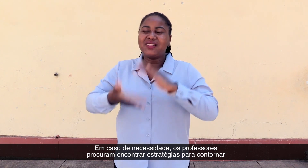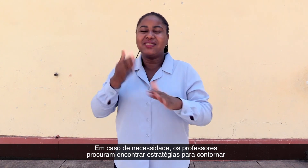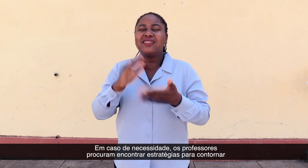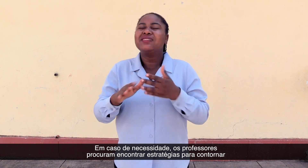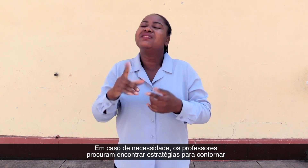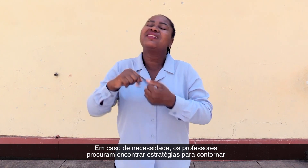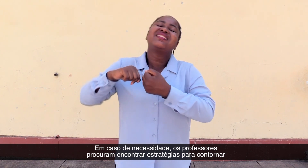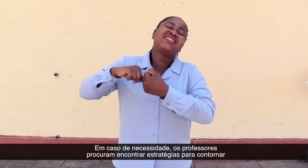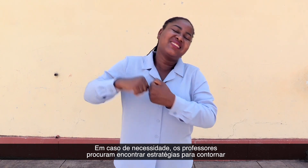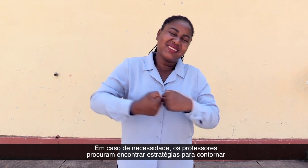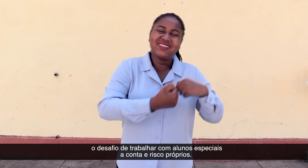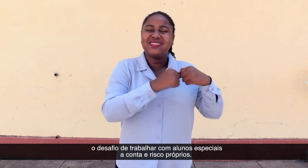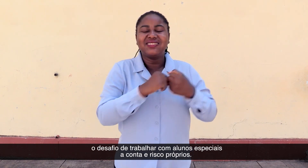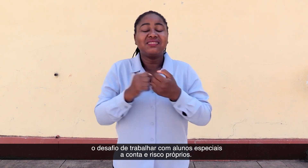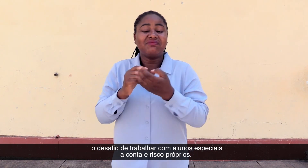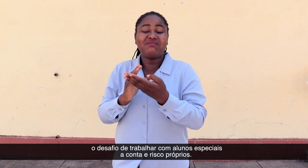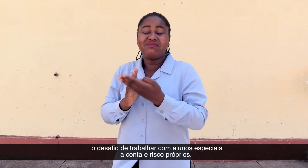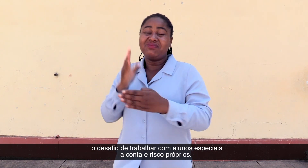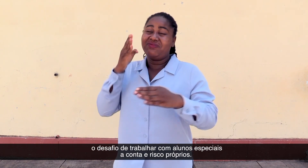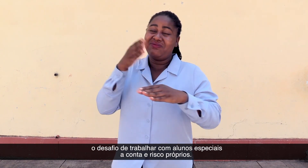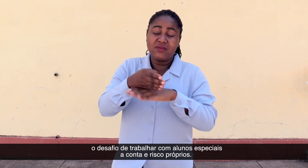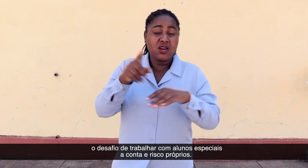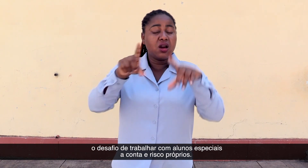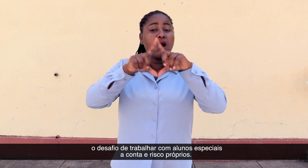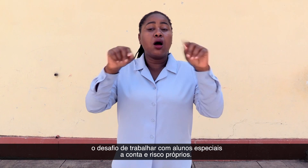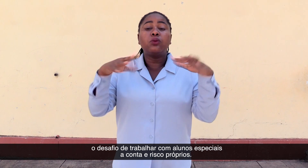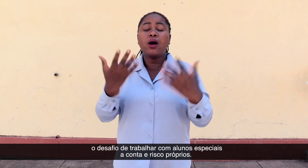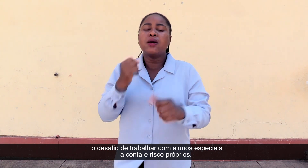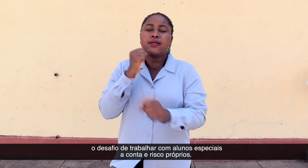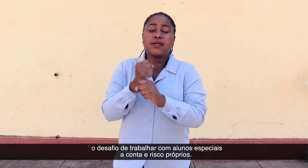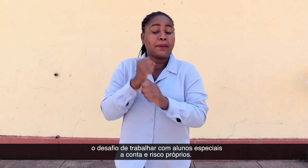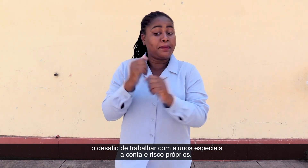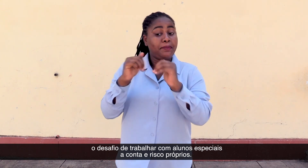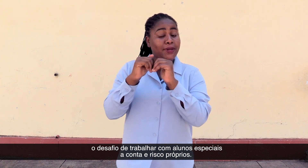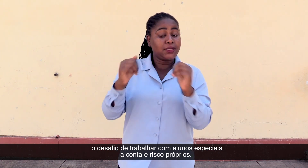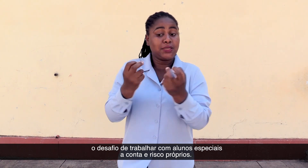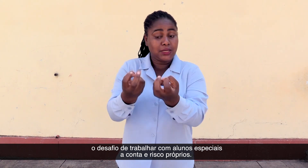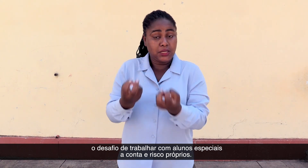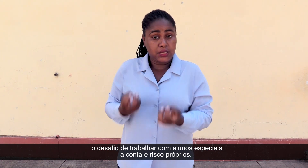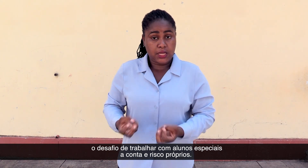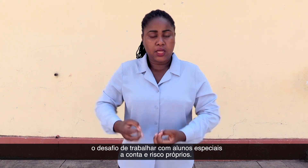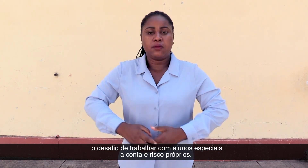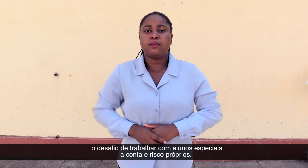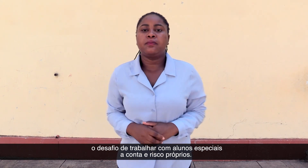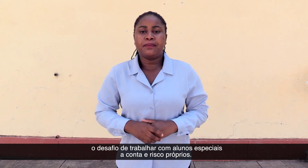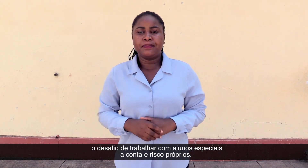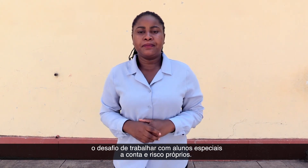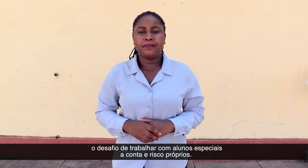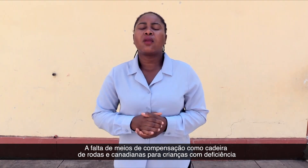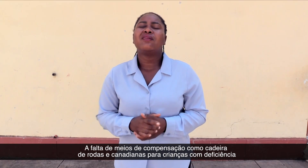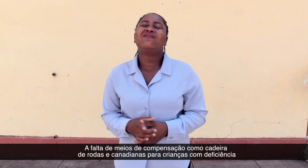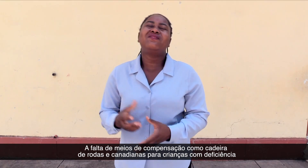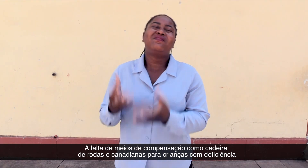procuram encontrar estratégias para contornar o desafio de trabalhar com alunos especiais à conta e risco